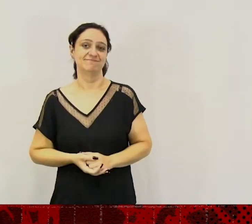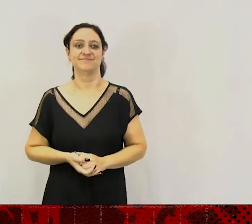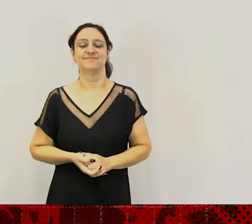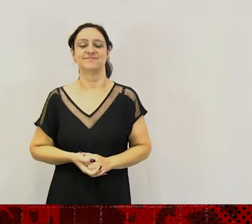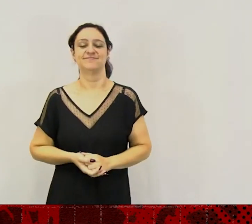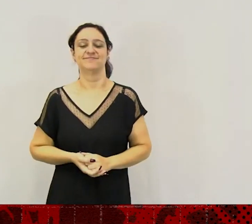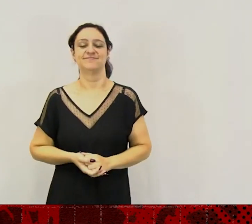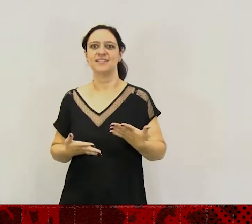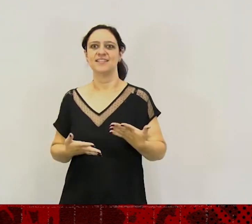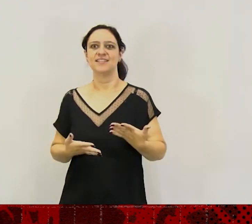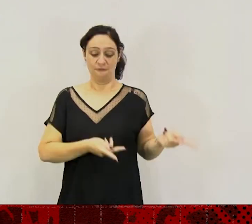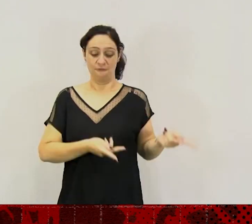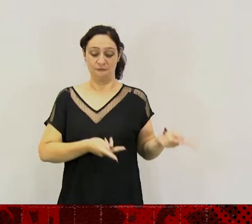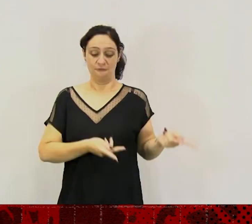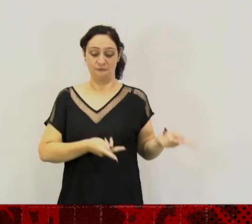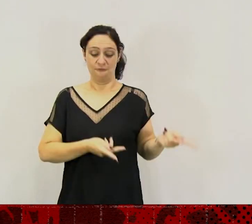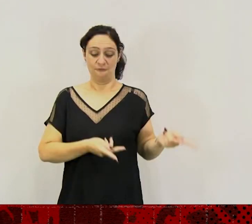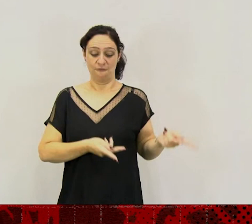Aí vai receber visita.